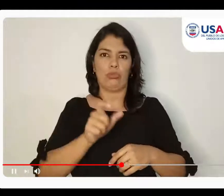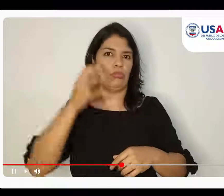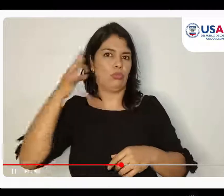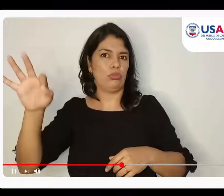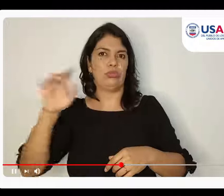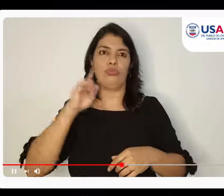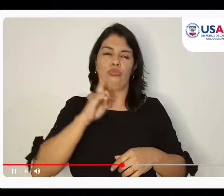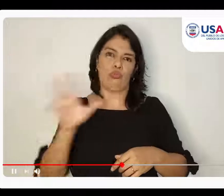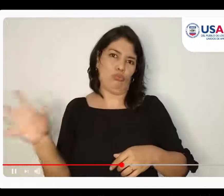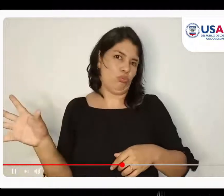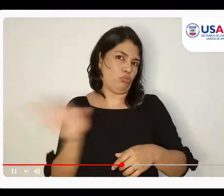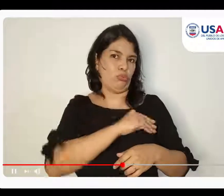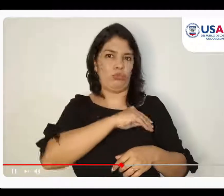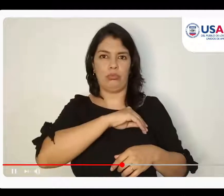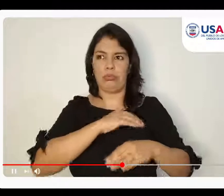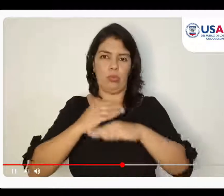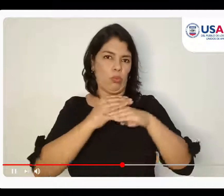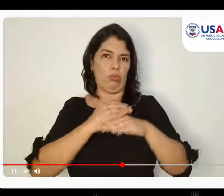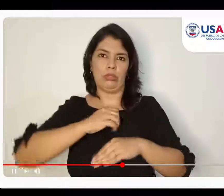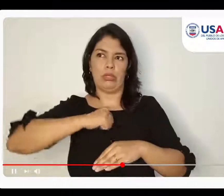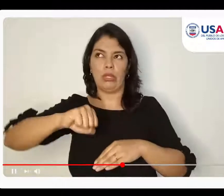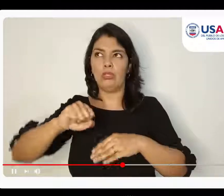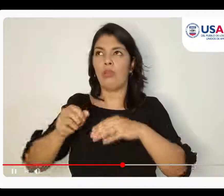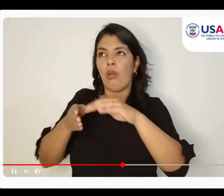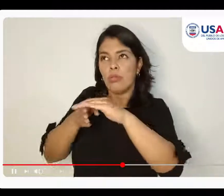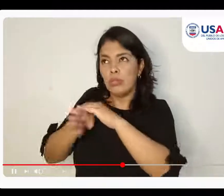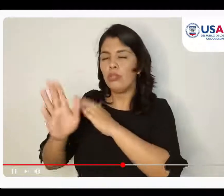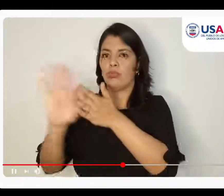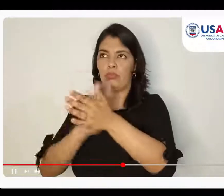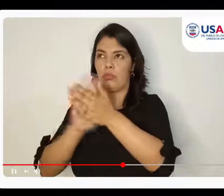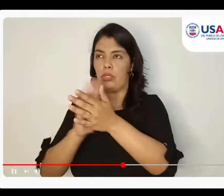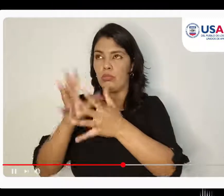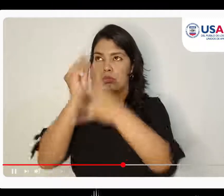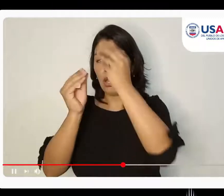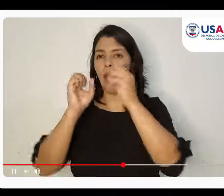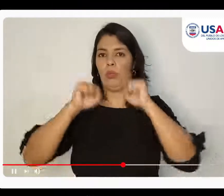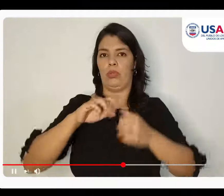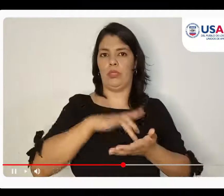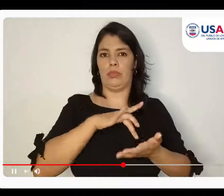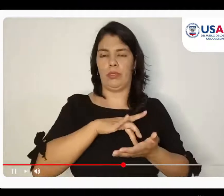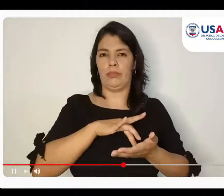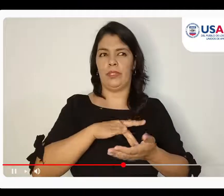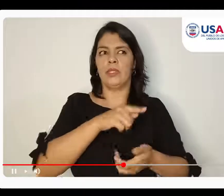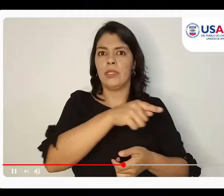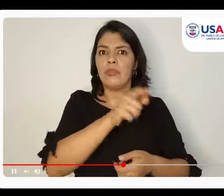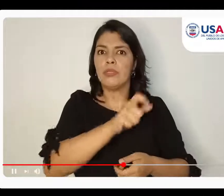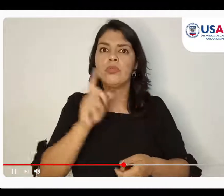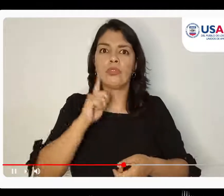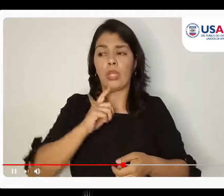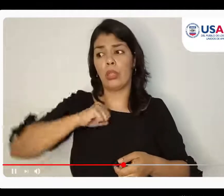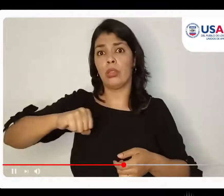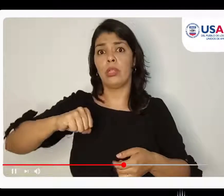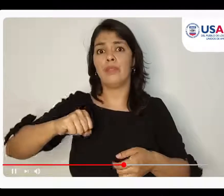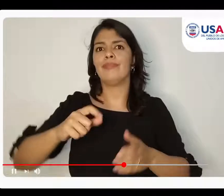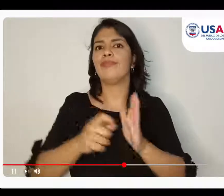derecho o tiene derecho, merece el acceso a la información para poder participar. Pero si no hay el elemento, en el caso de la población sorda, que es